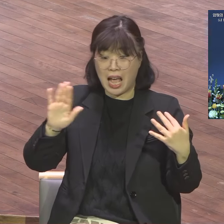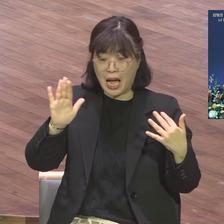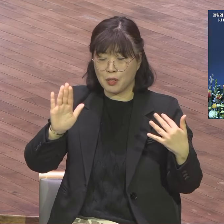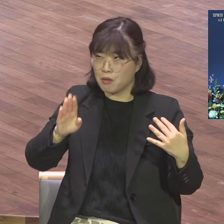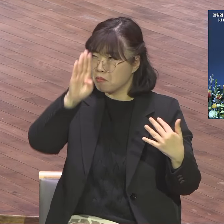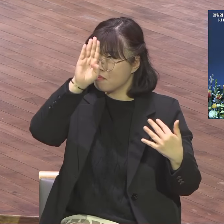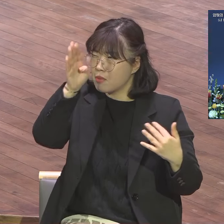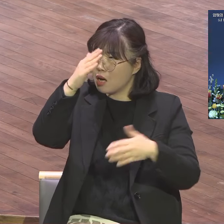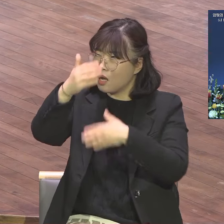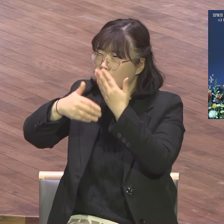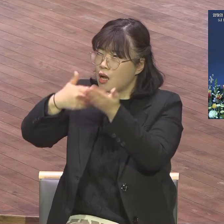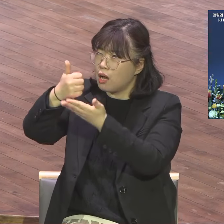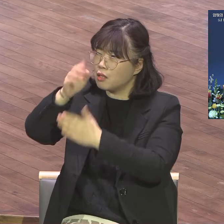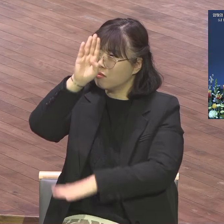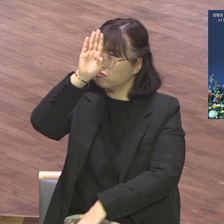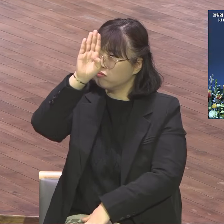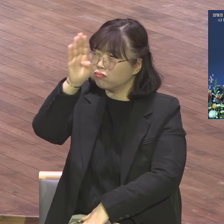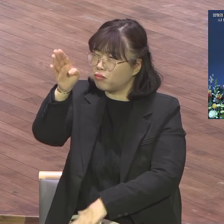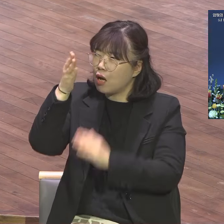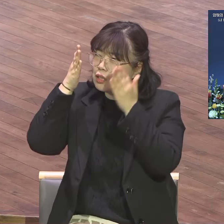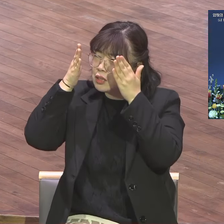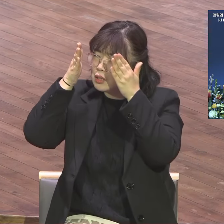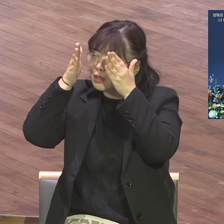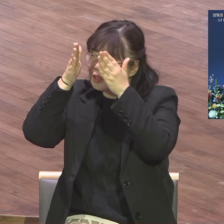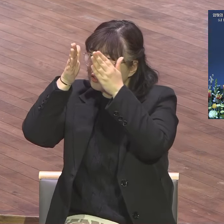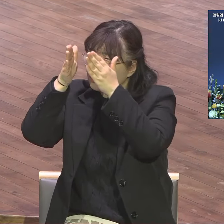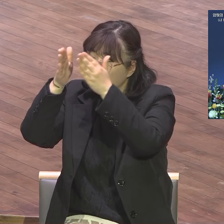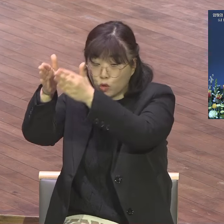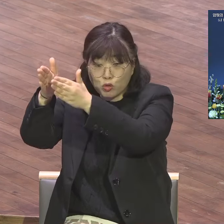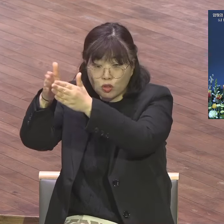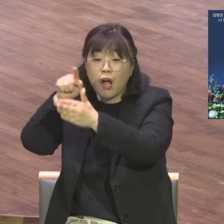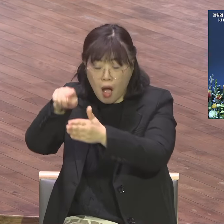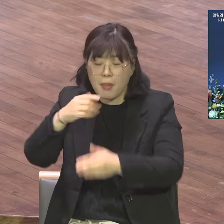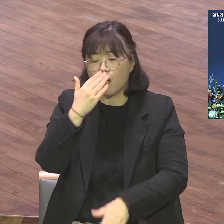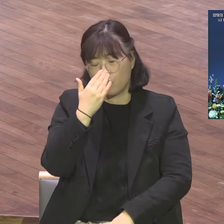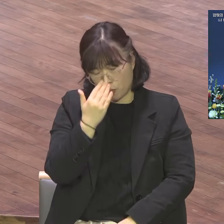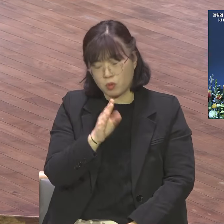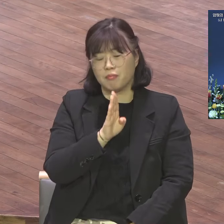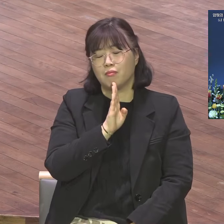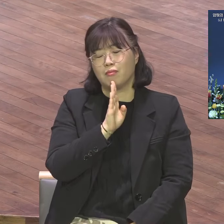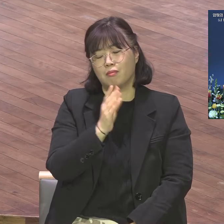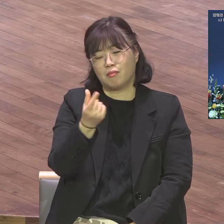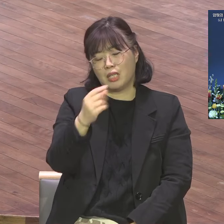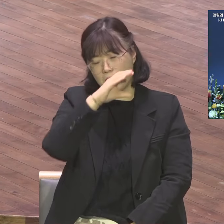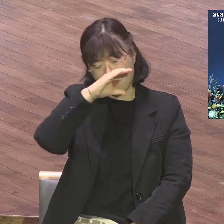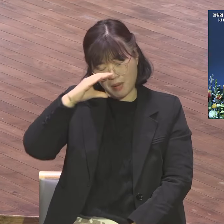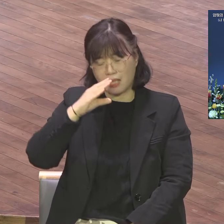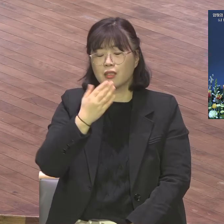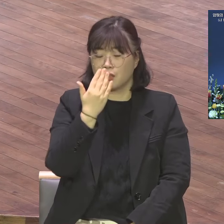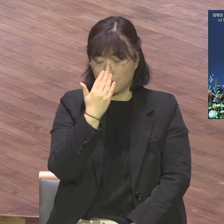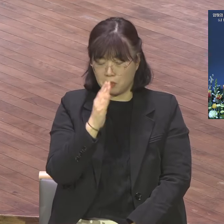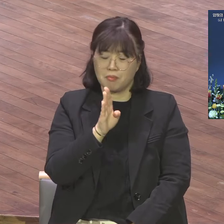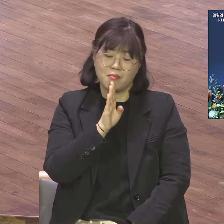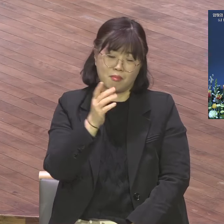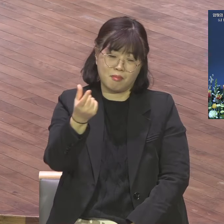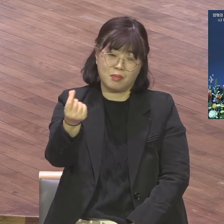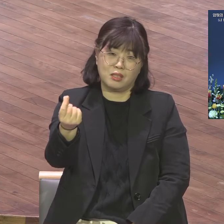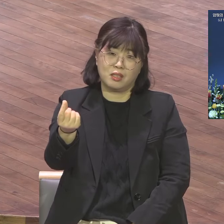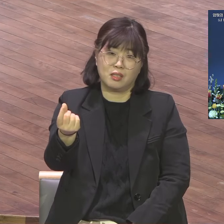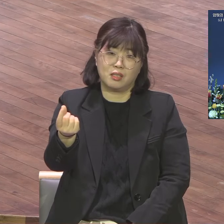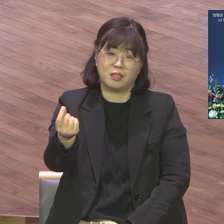삶을 영적 겸손이라고 그래요. 하나님께만 방향 맞춰. 사람 안 맞춰. 하나님께만 방향 맞춰. 하나님만